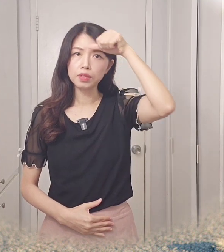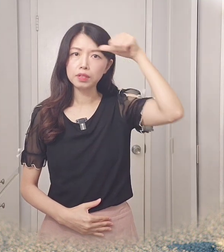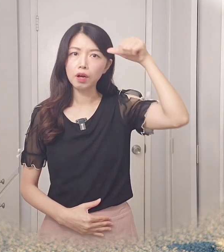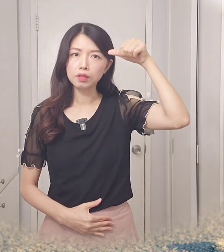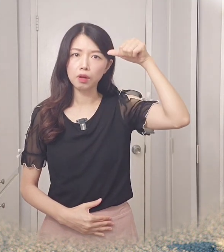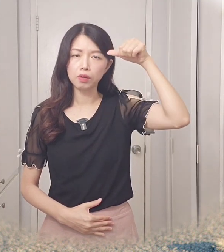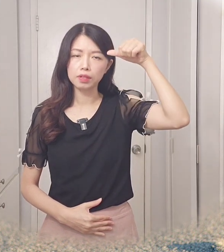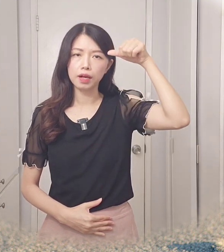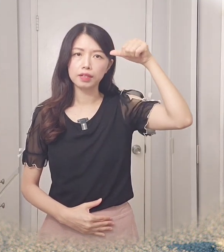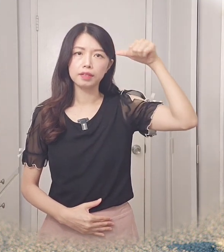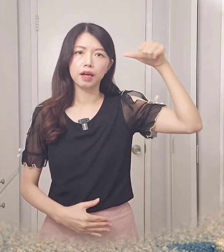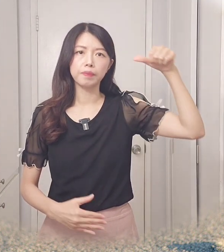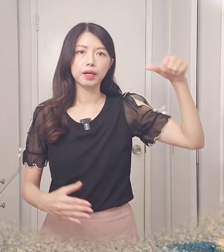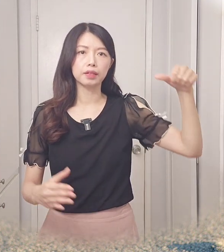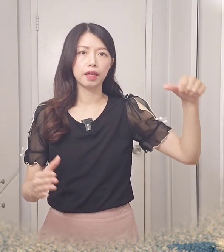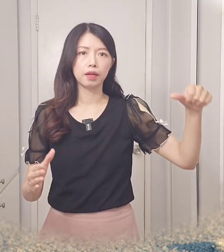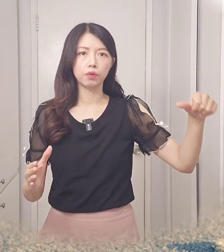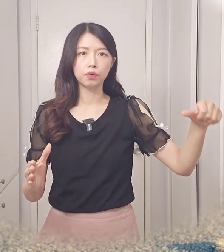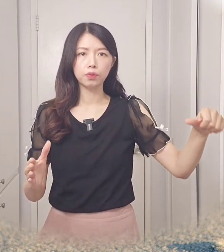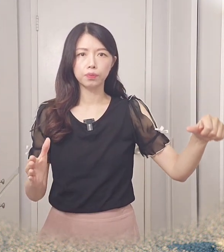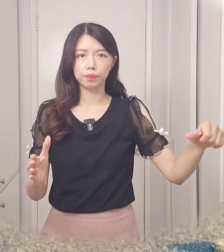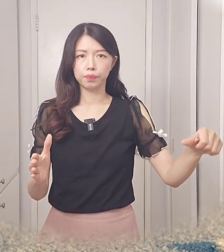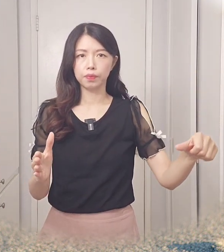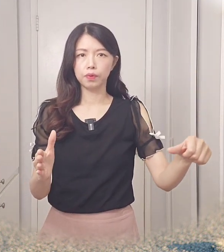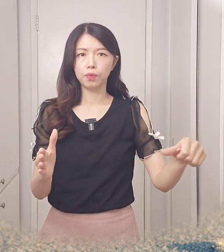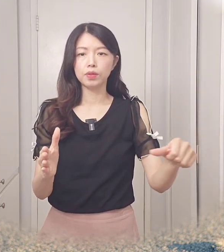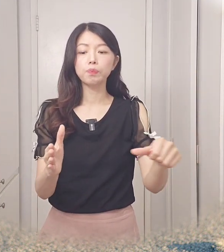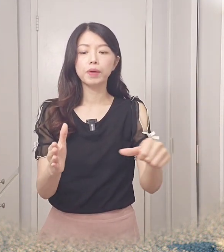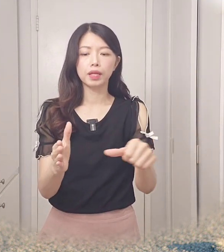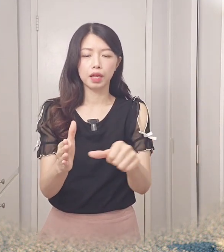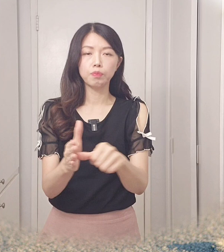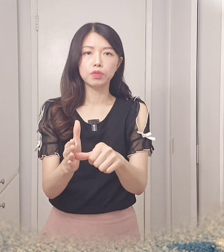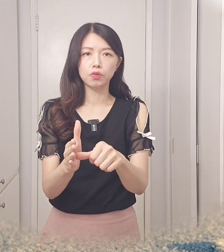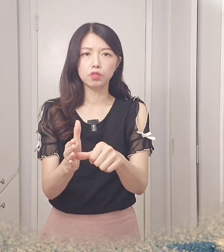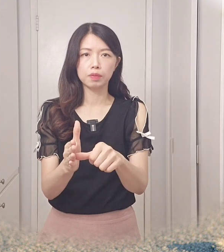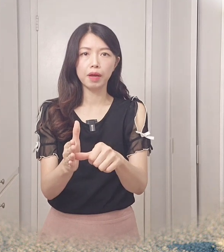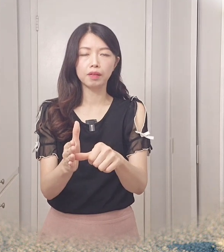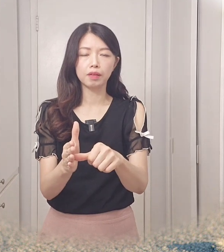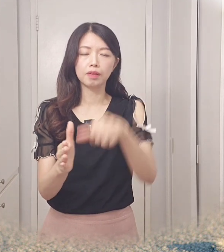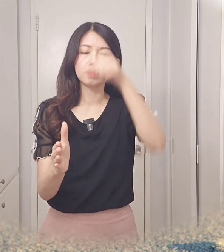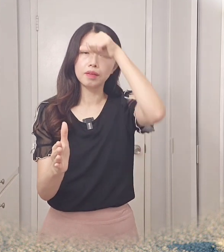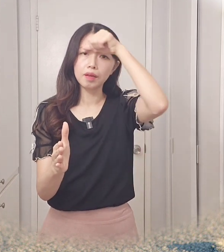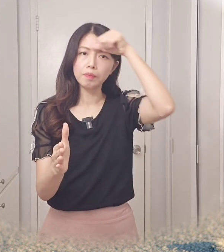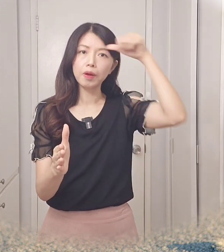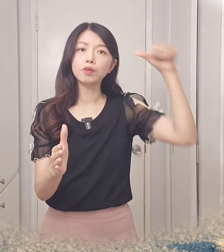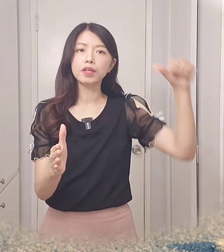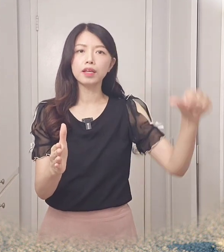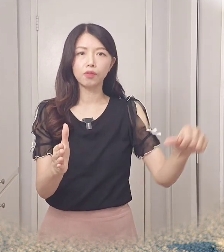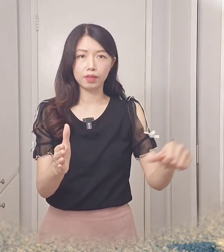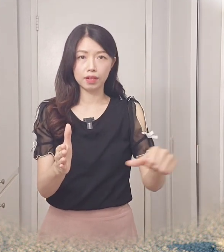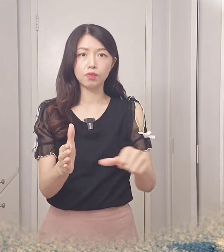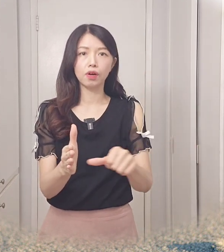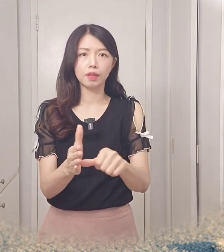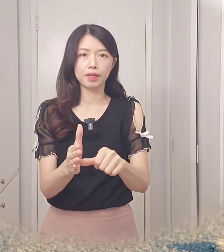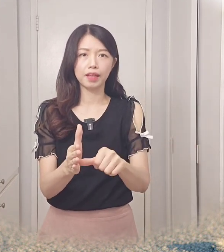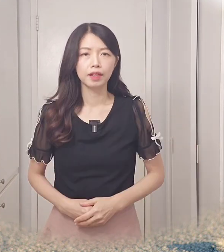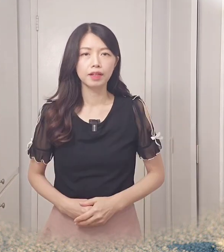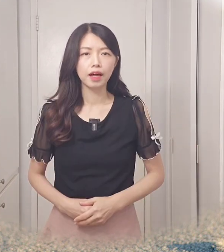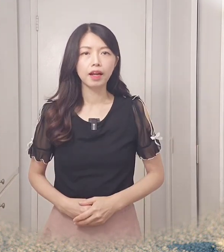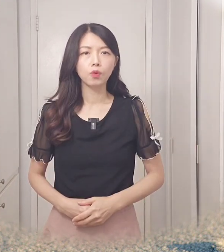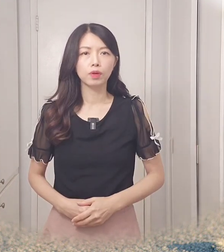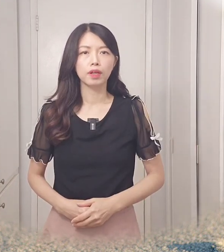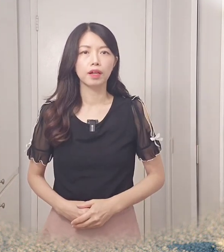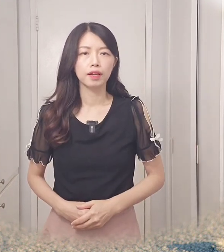오른쪽으로 스쳐서 지나가신 다음에 그대로 왼손바닥에 붙여주시면 평생이라고 하는 뜻의 수어가